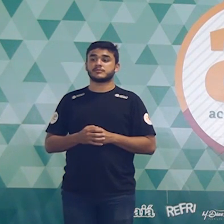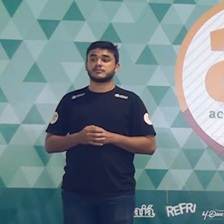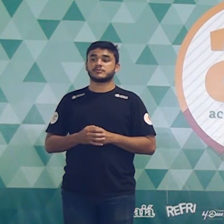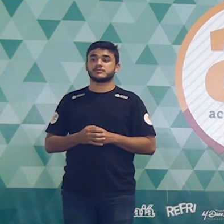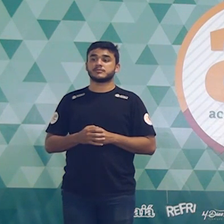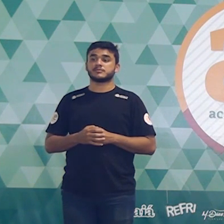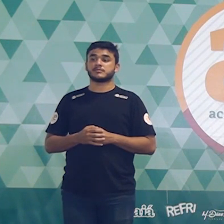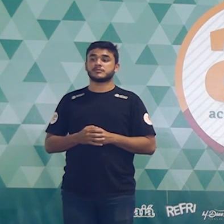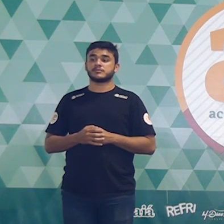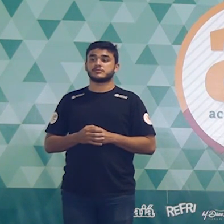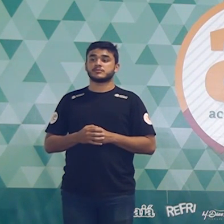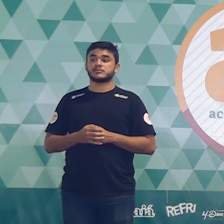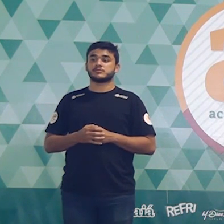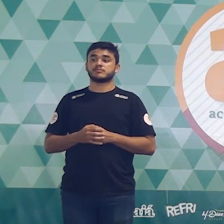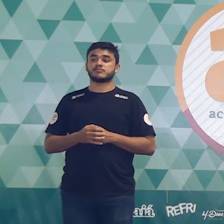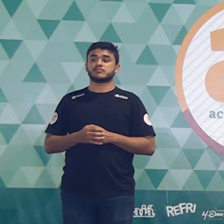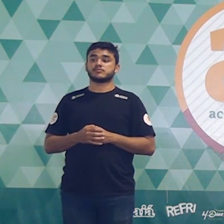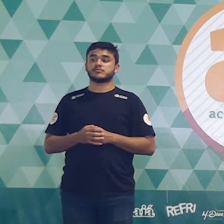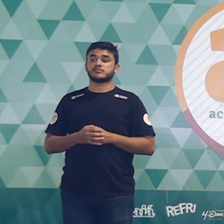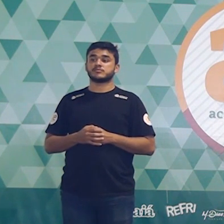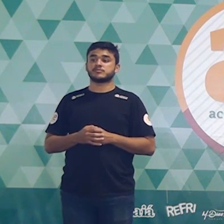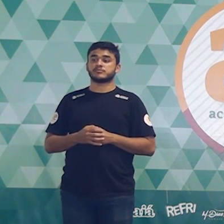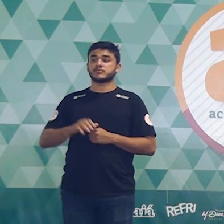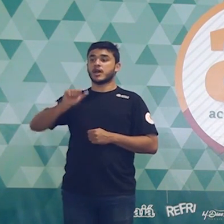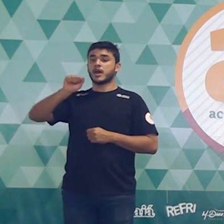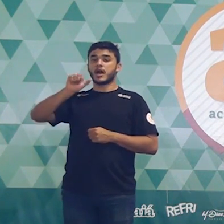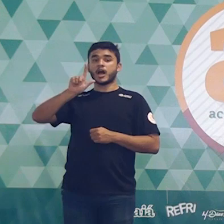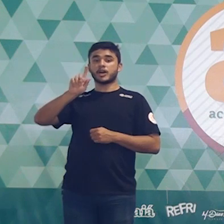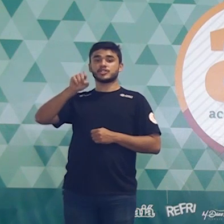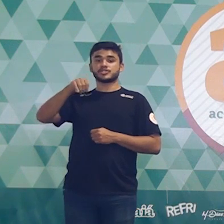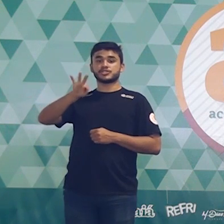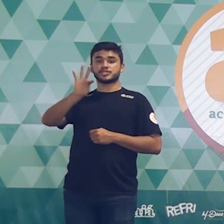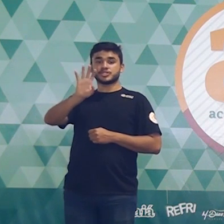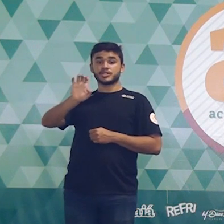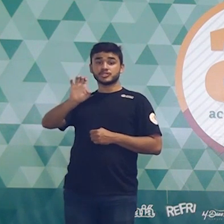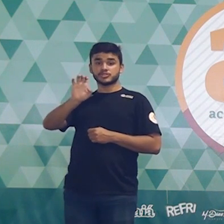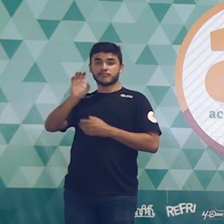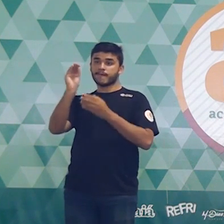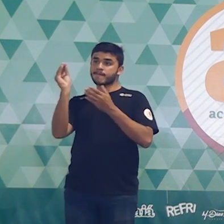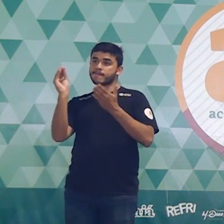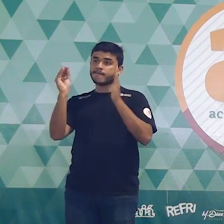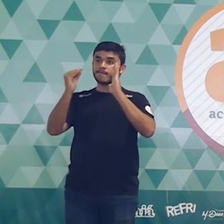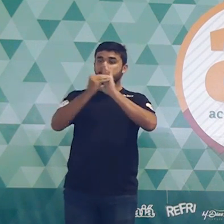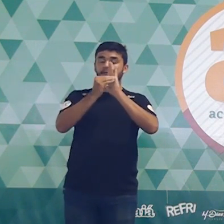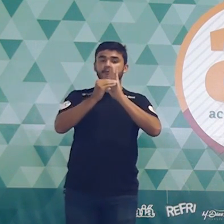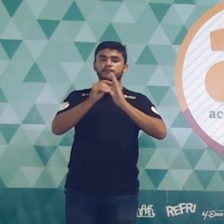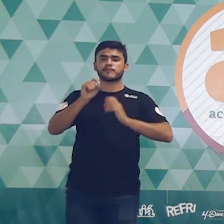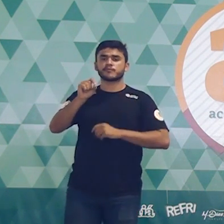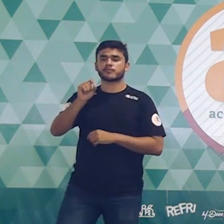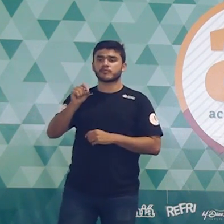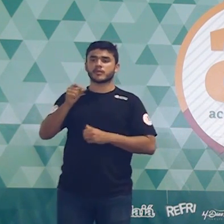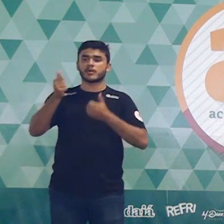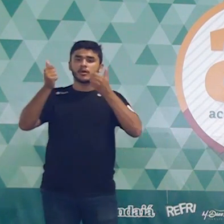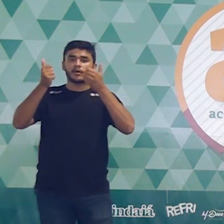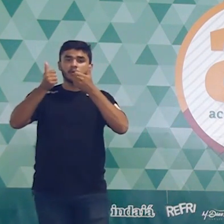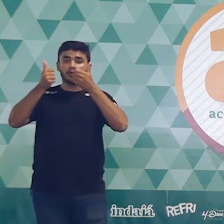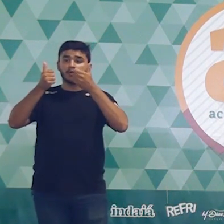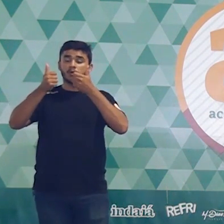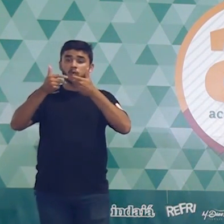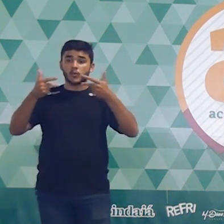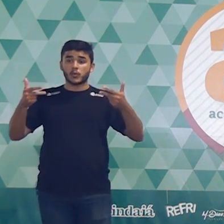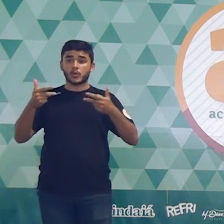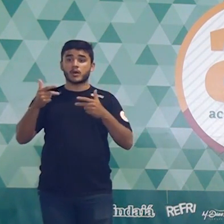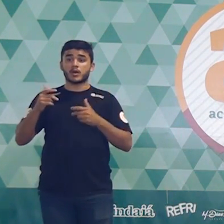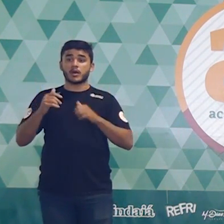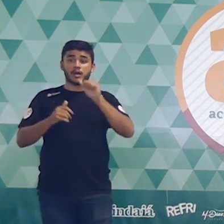Explico já cada uma. Você vai anotando aí, por favor. Agente. Do lado do agente, o que é que eu tenho que ter como informação? Ação,